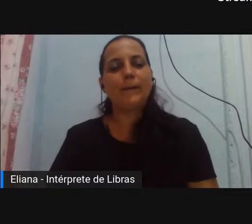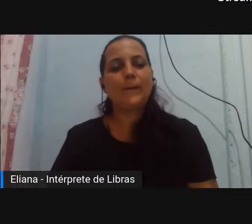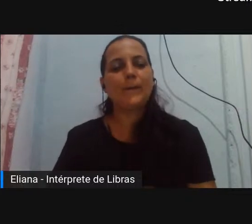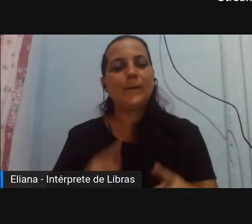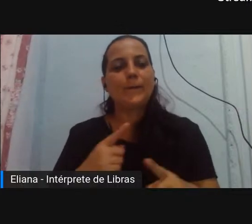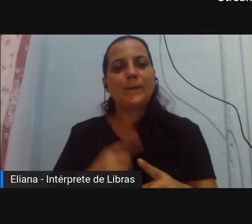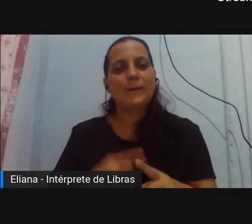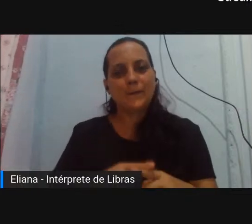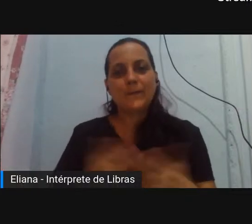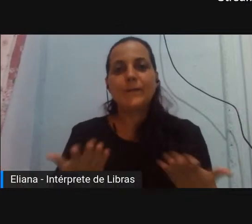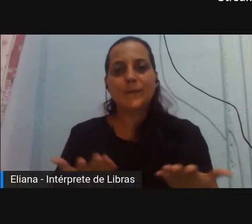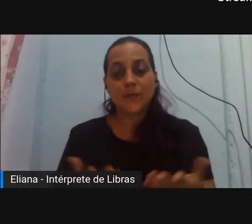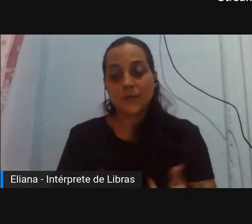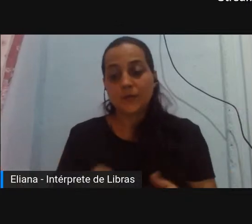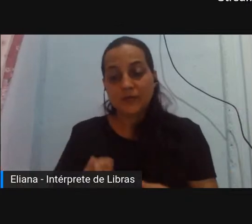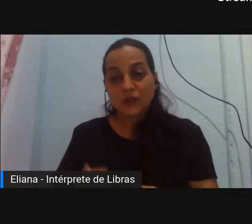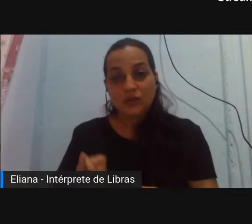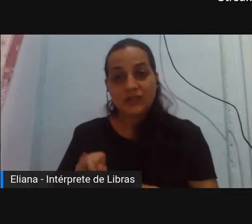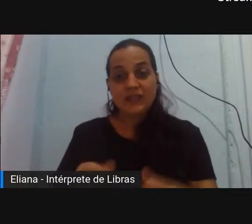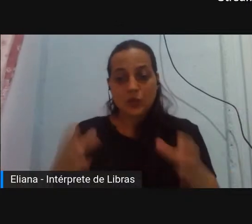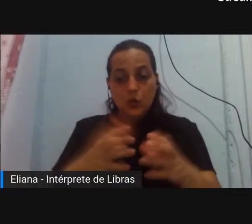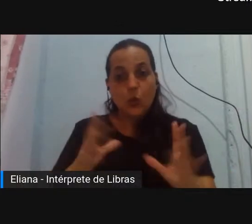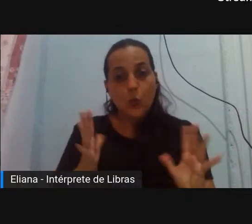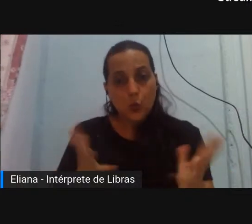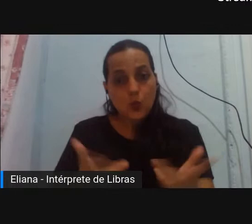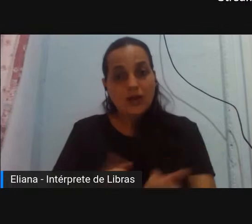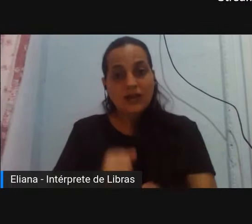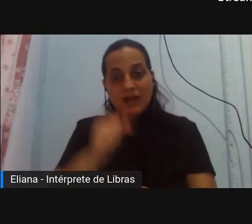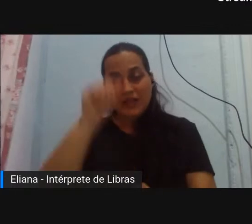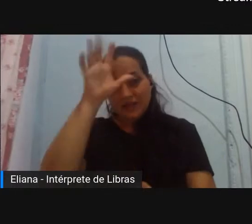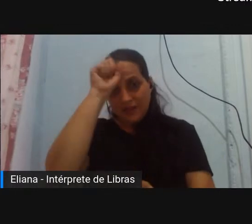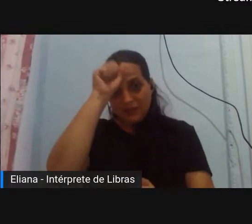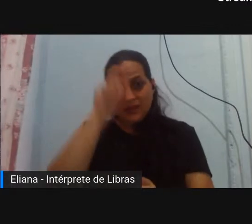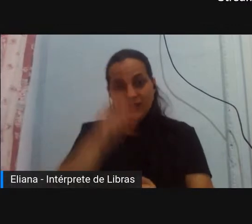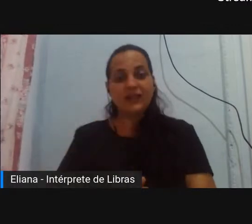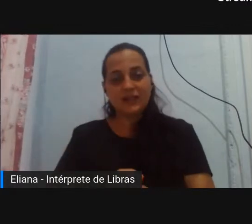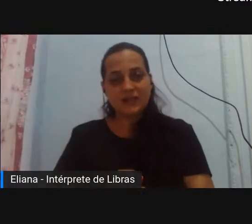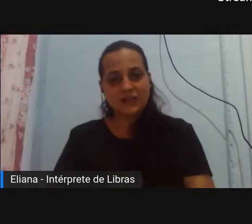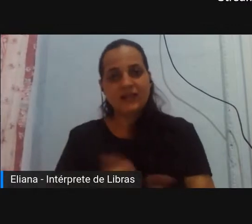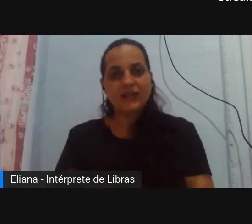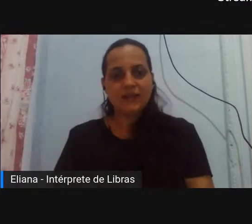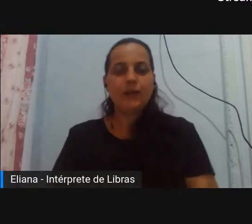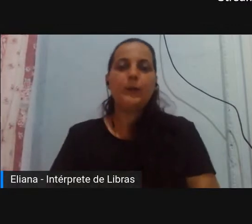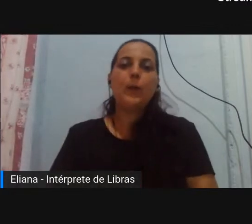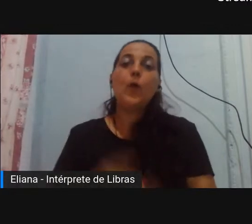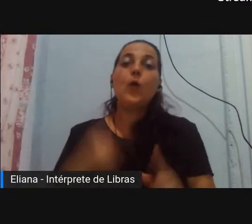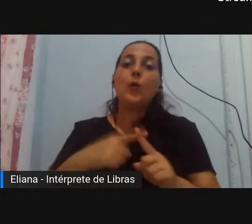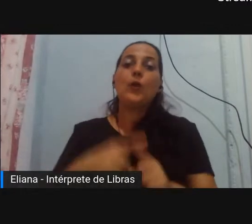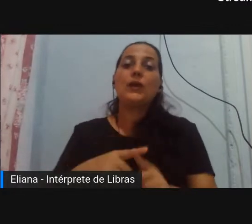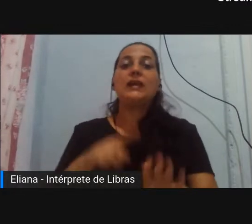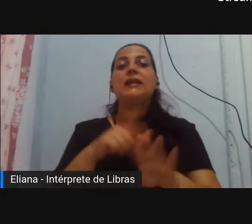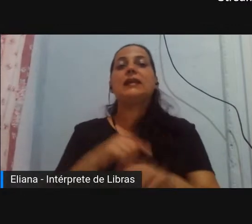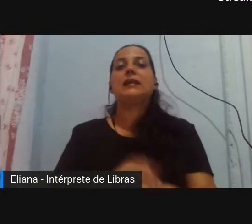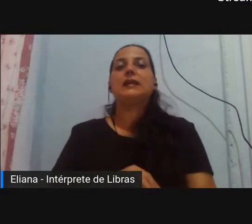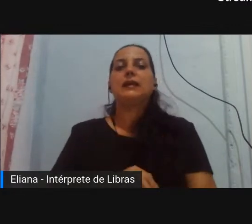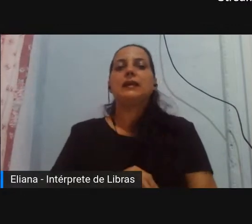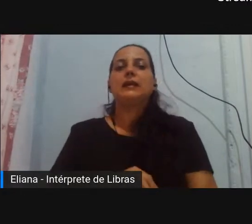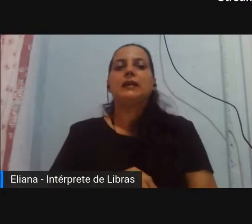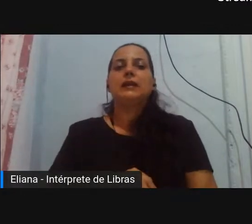possibilitar o salto de qualidade. Porque a dialética nos ensina